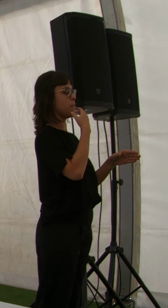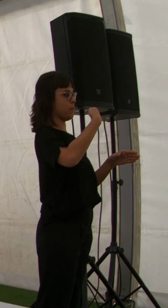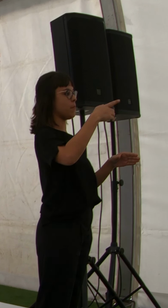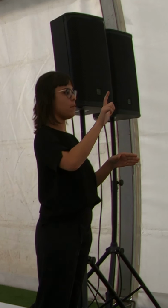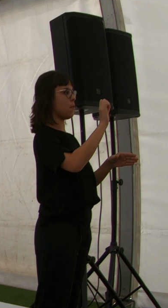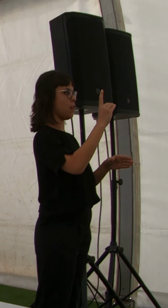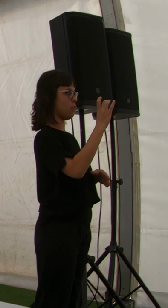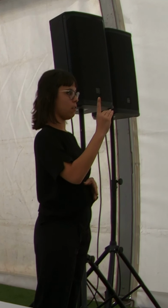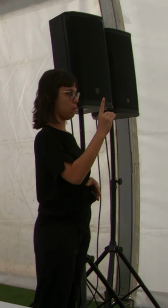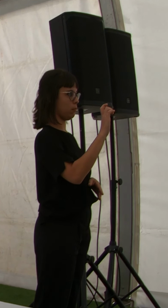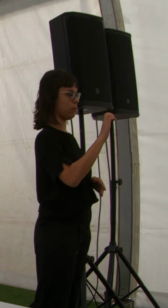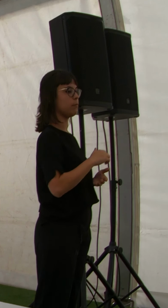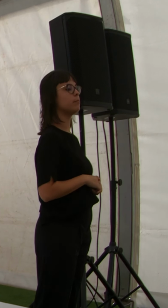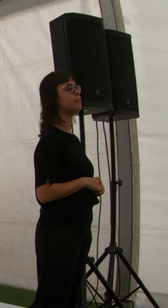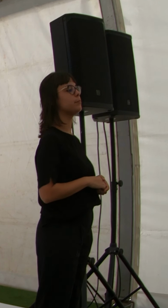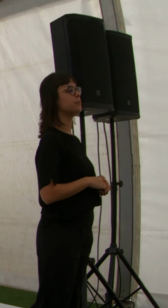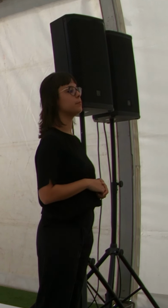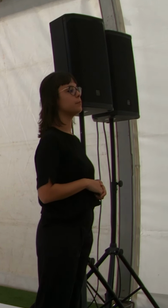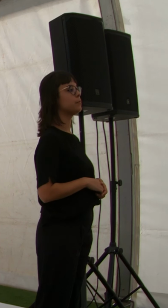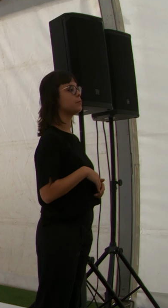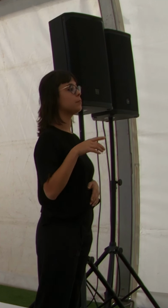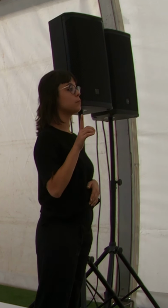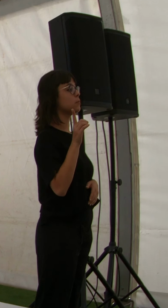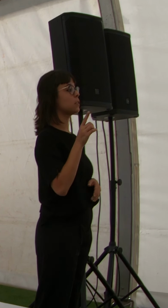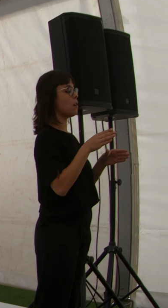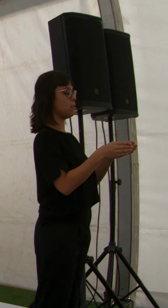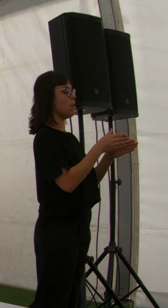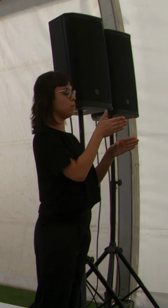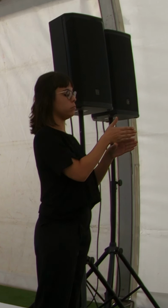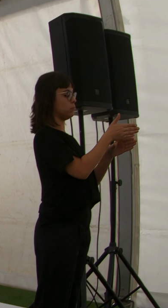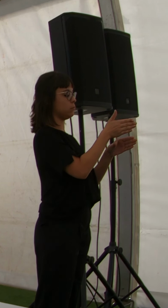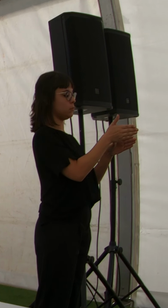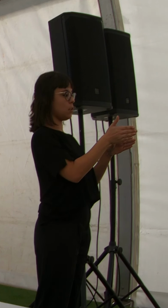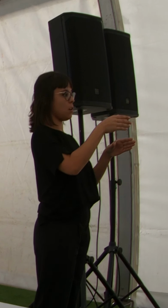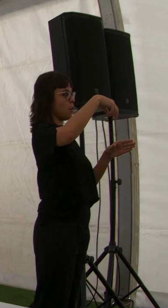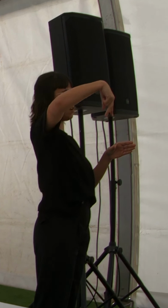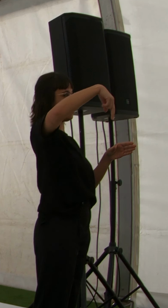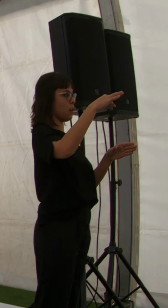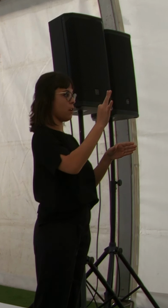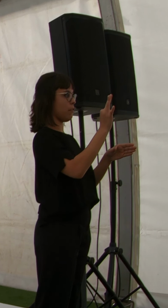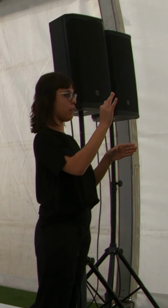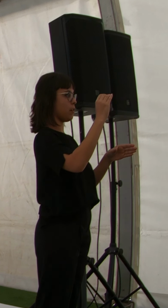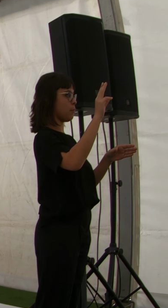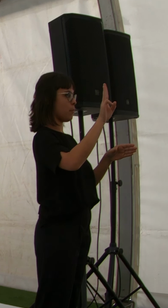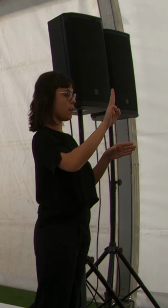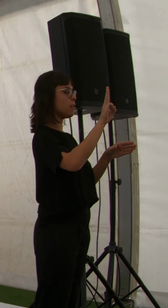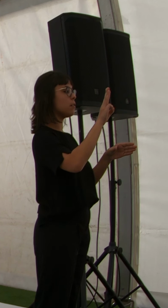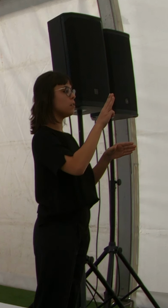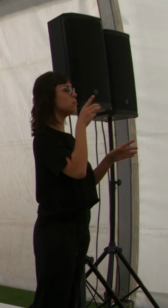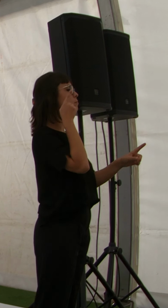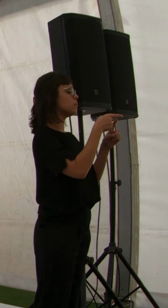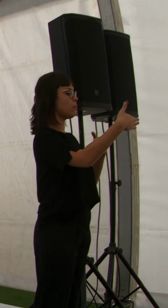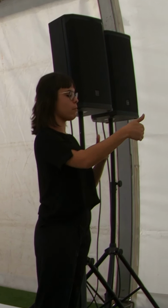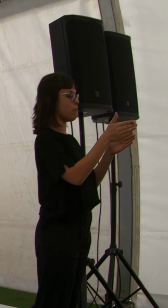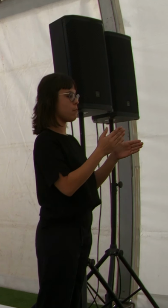estas es una celda individual LFP y la idea es conseguir hacer un cajón de